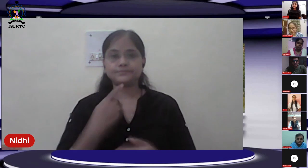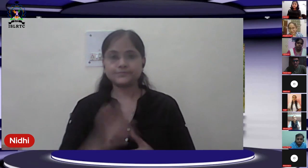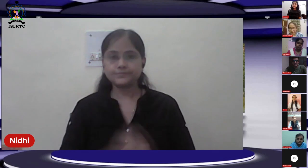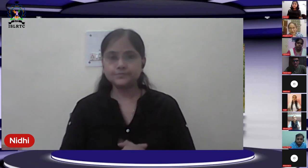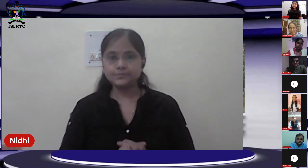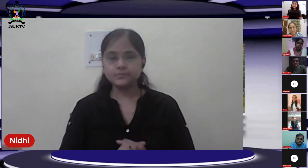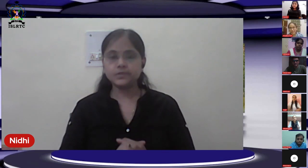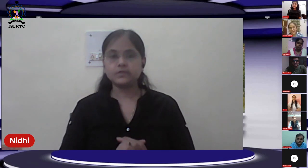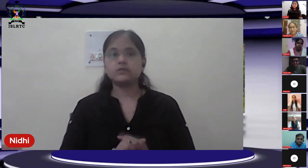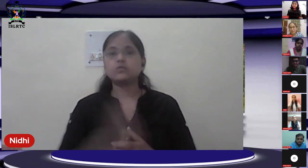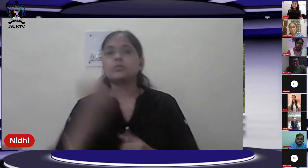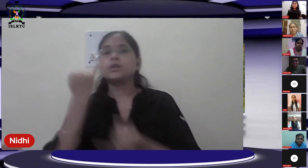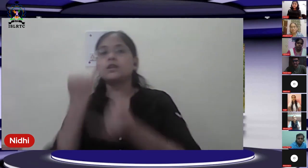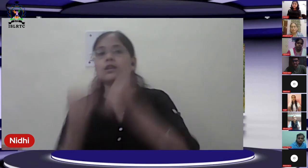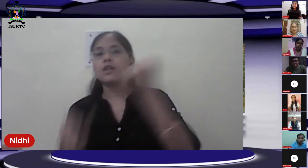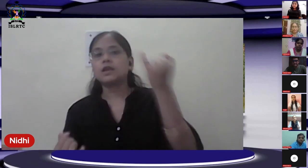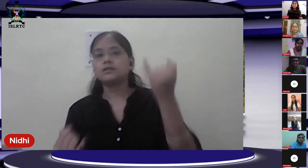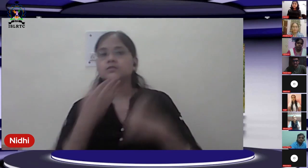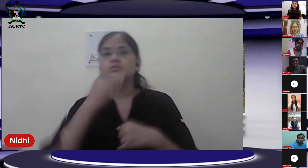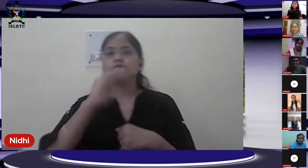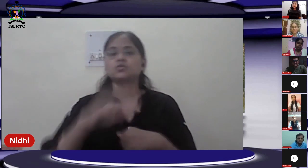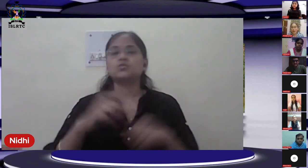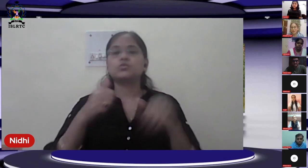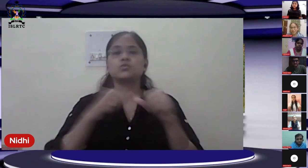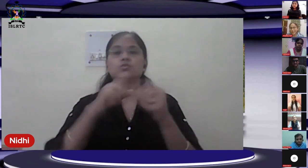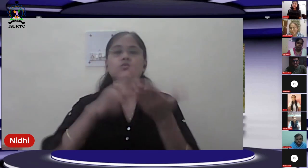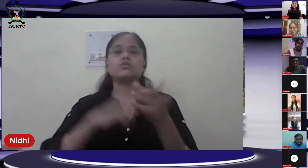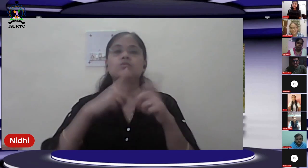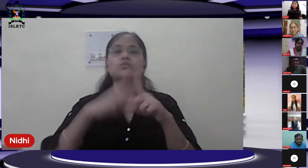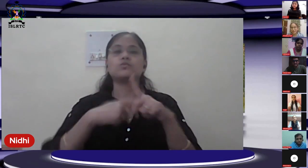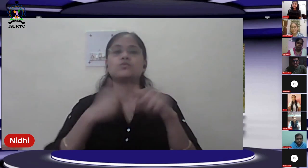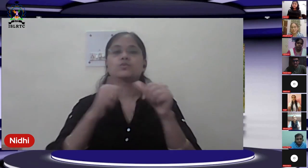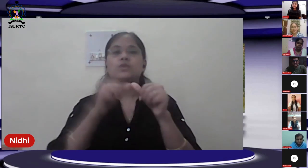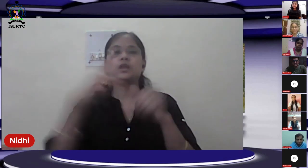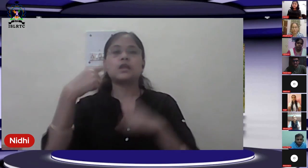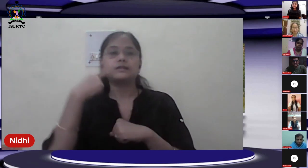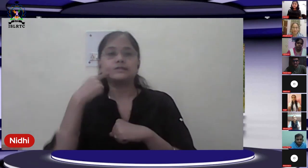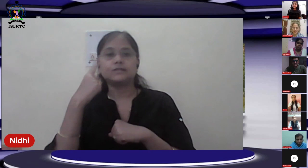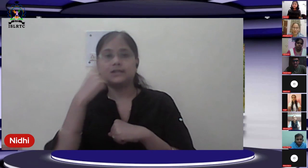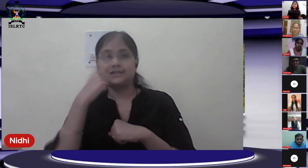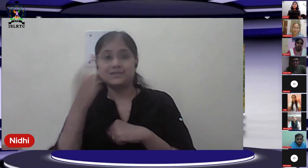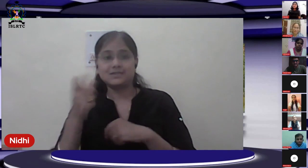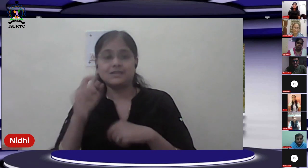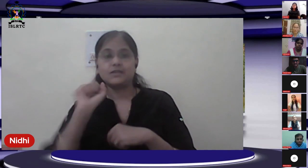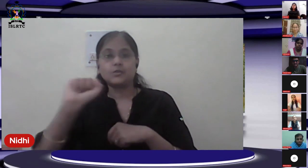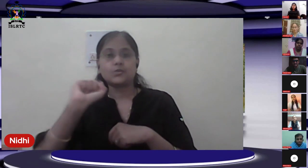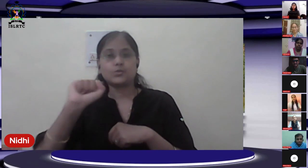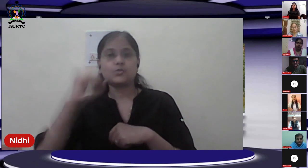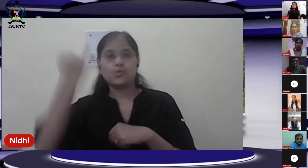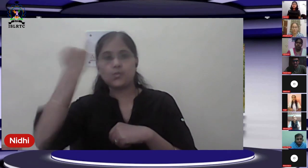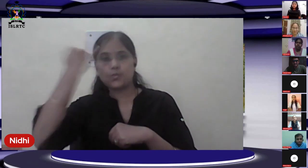स्टूडेंट है अंजलि, सो आई वुड लाइक टू इनवाइट नाउ अंजलि। अंजलि प्लीज शेयर योर थॉट्स एंड एक्सप्रेशन अबाउट योगा